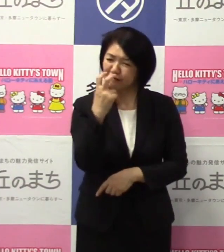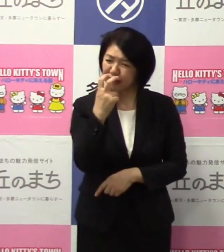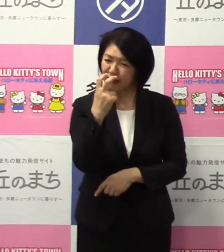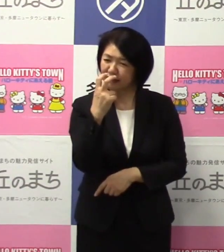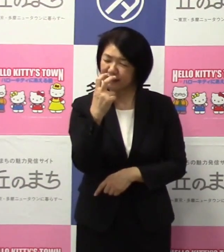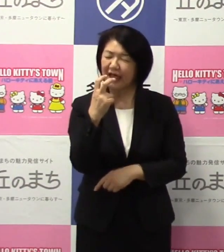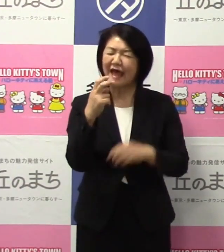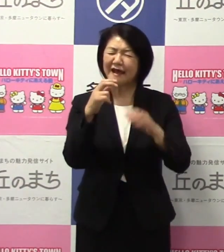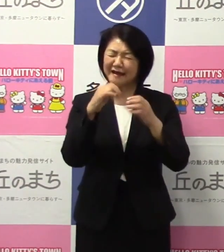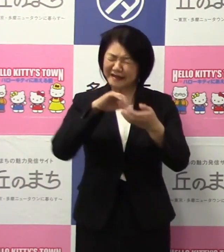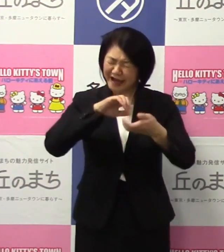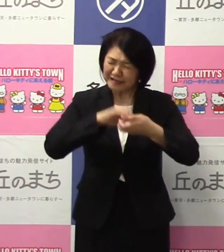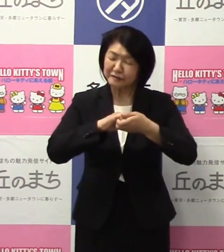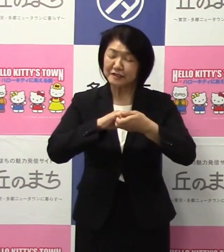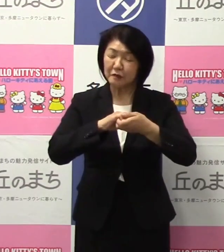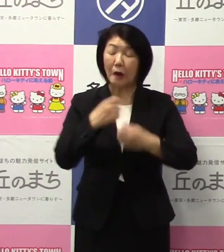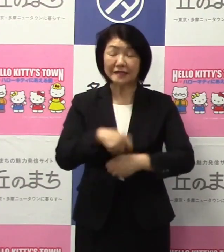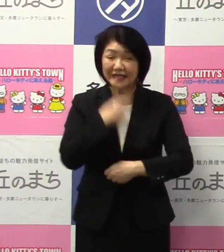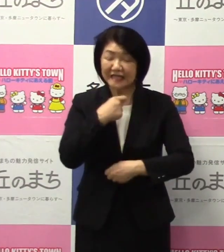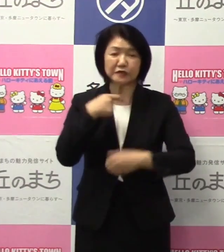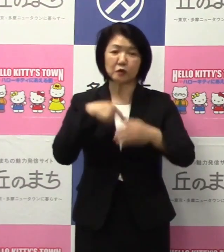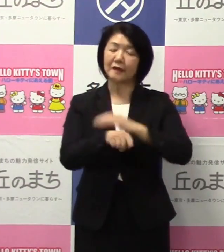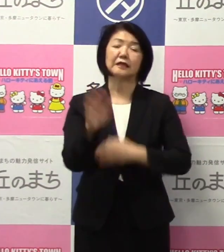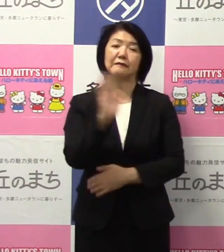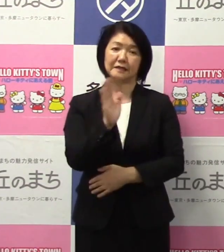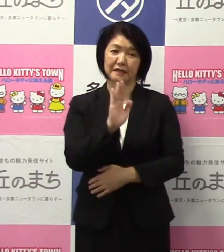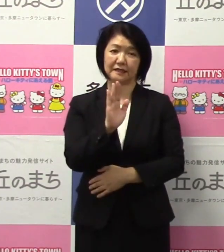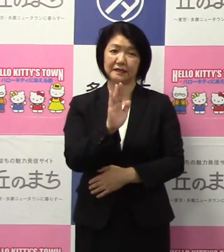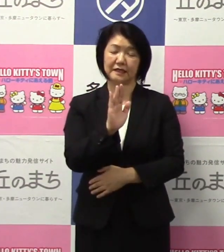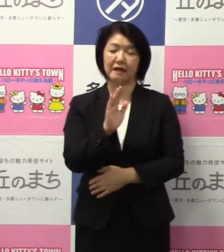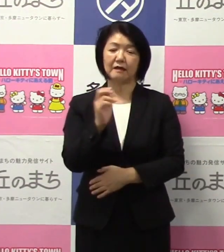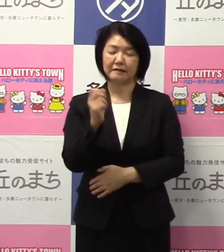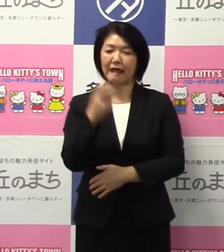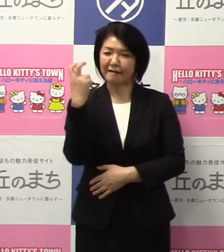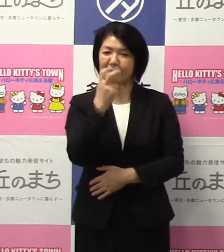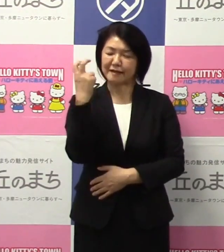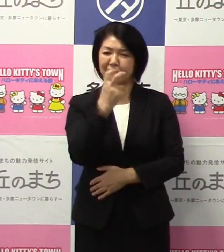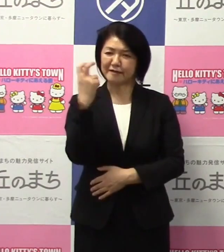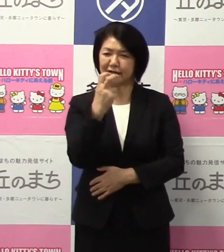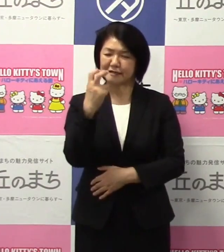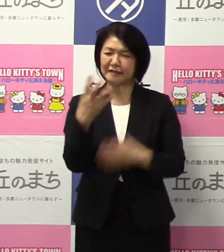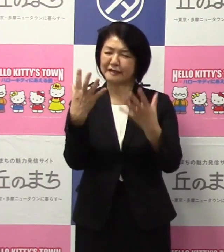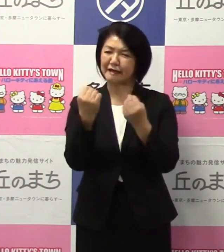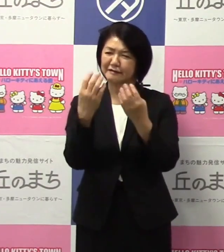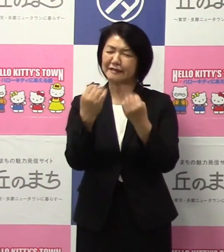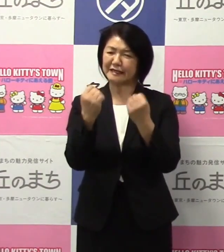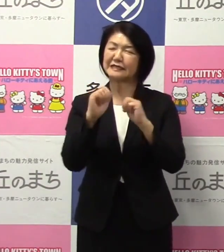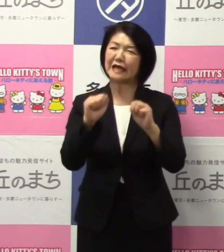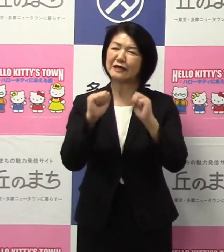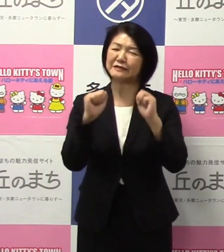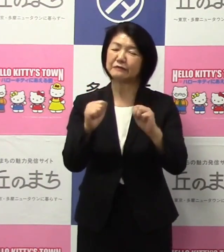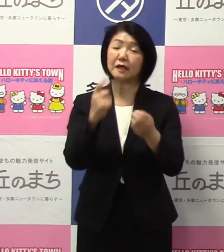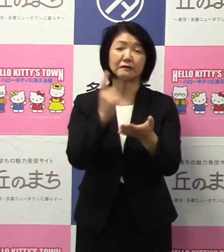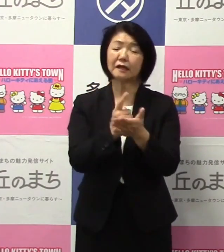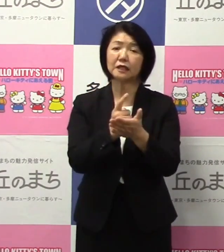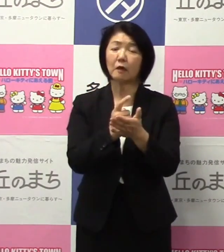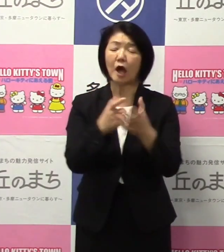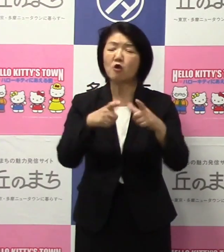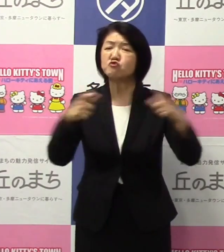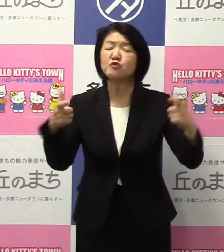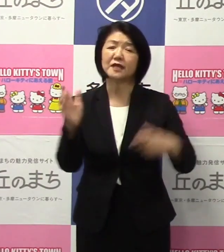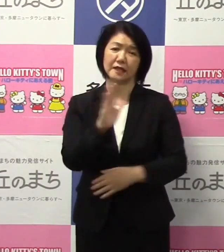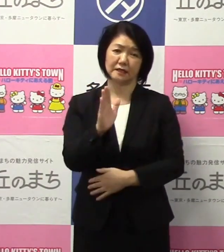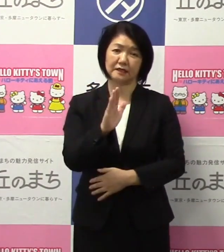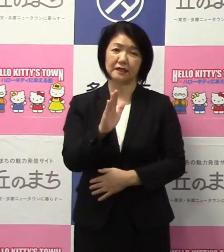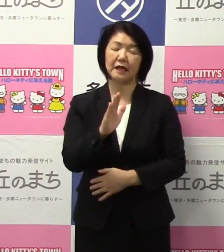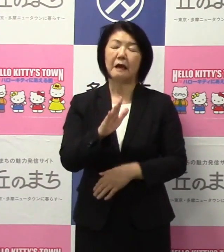ではありません。また掛け声だけで検査数は増えません。まずは必要とされ